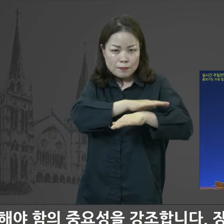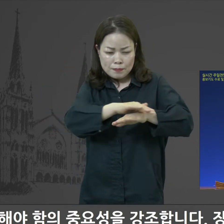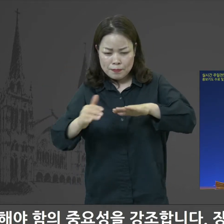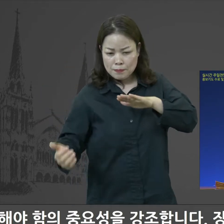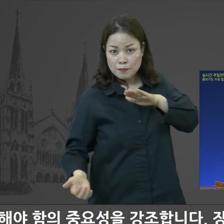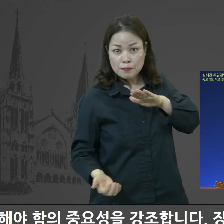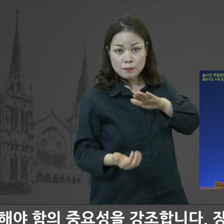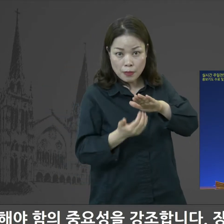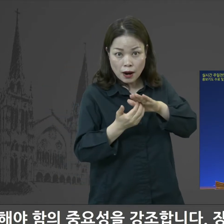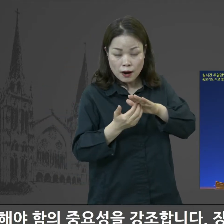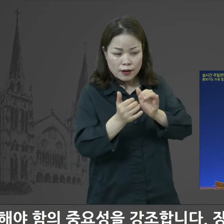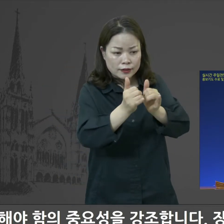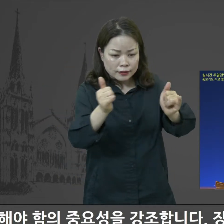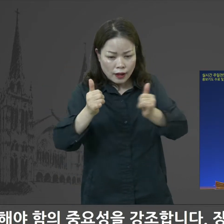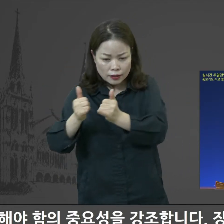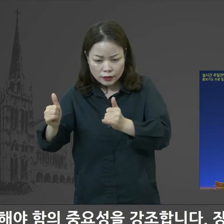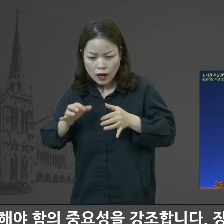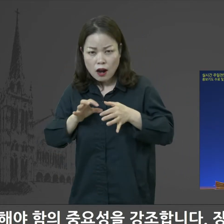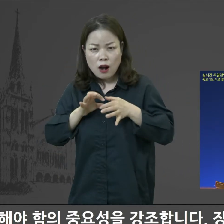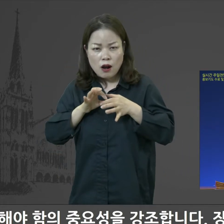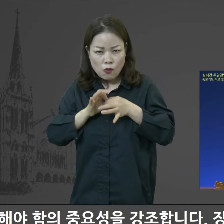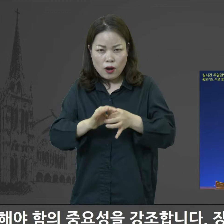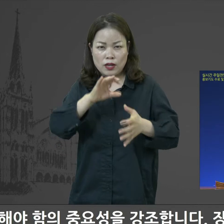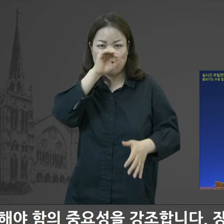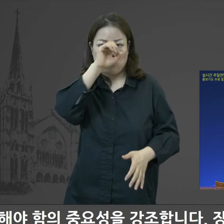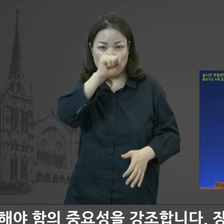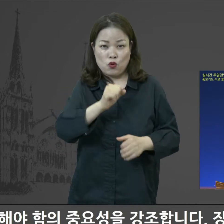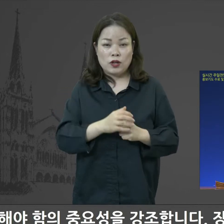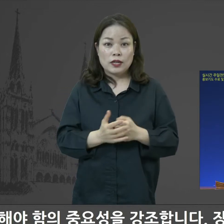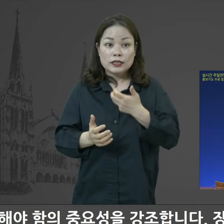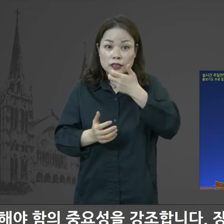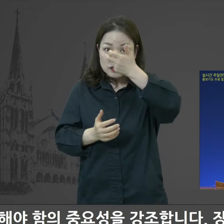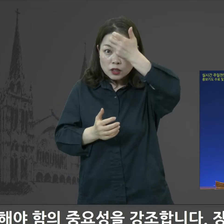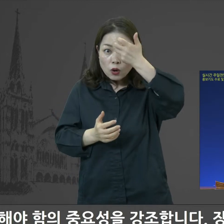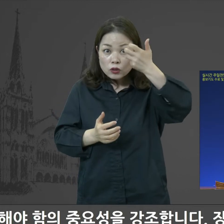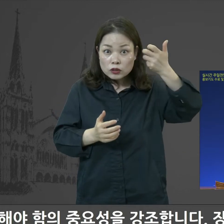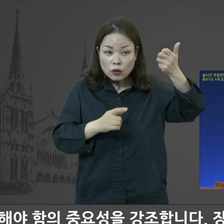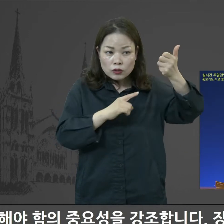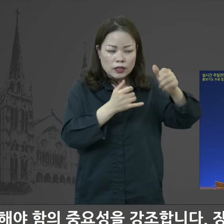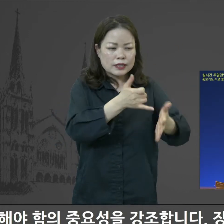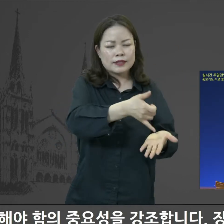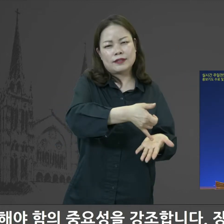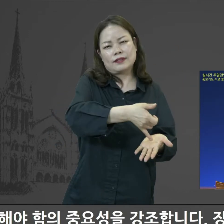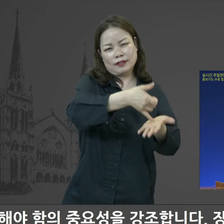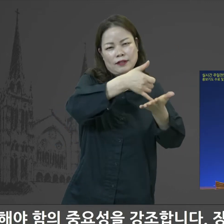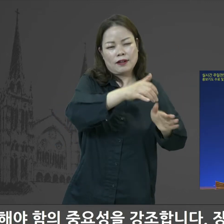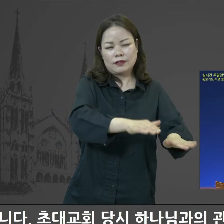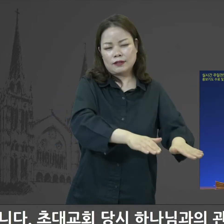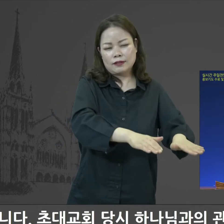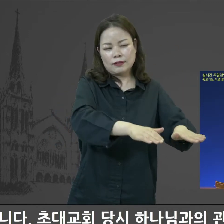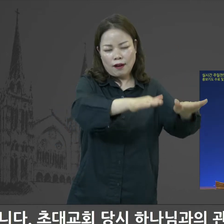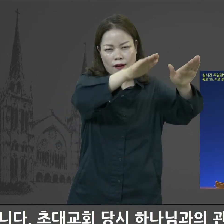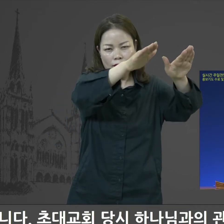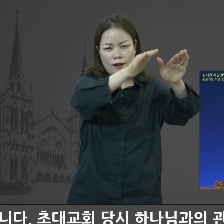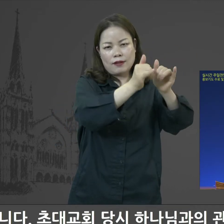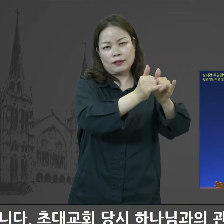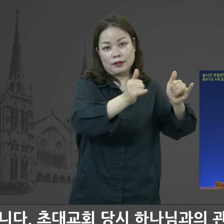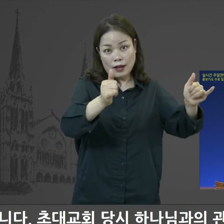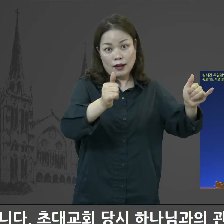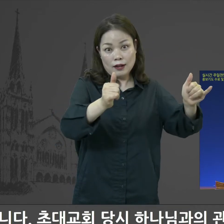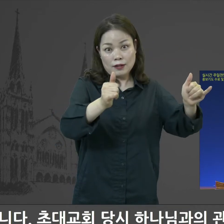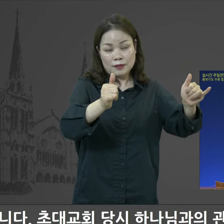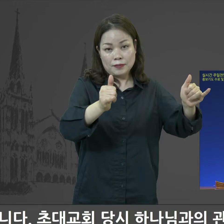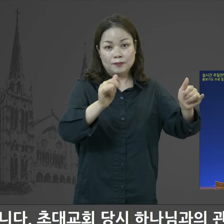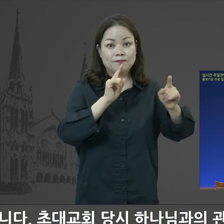형통하고 사람과의 관계가 좋으신 분들, 그러니까 영적으로 인격적으로 성숙한 어른들을